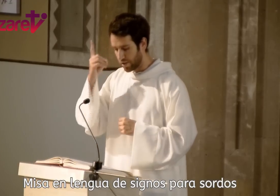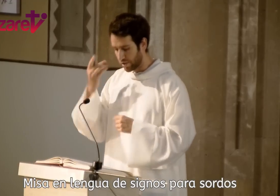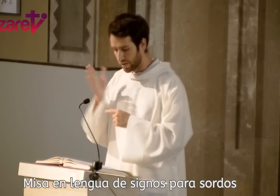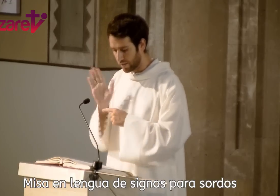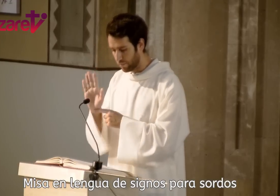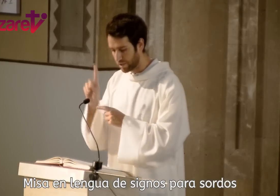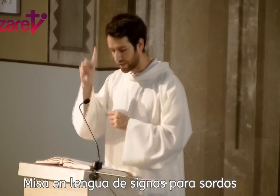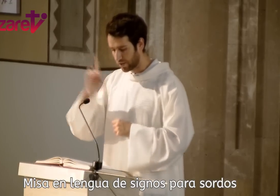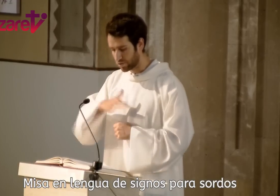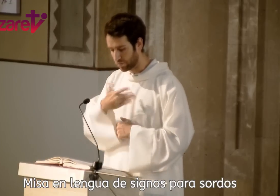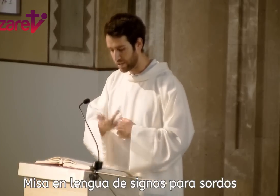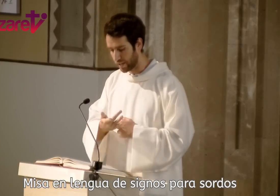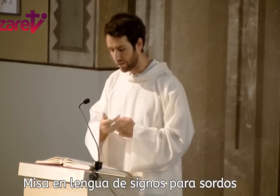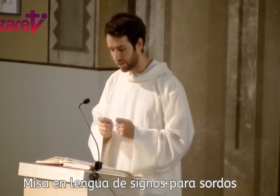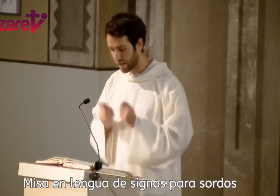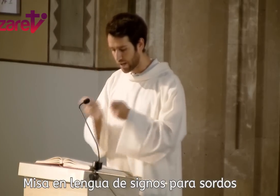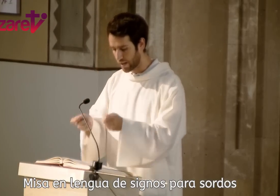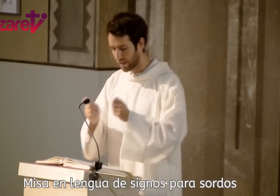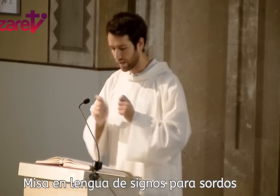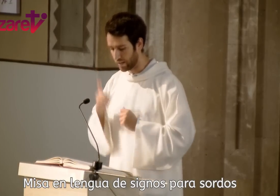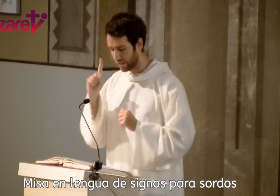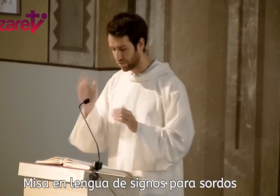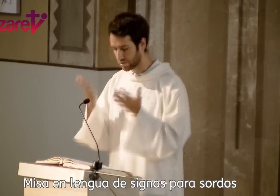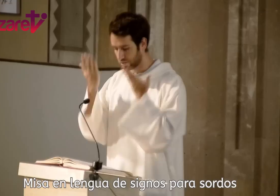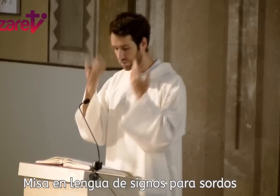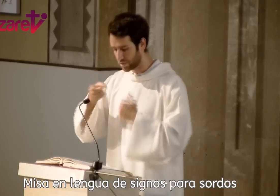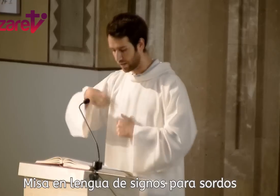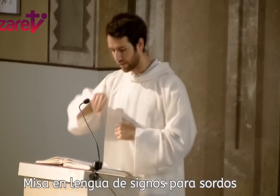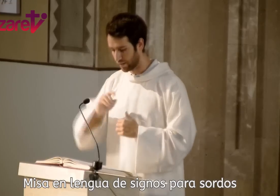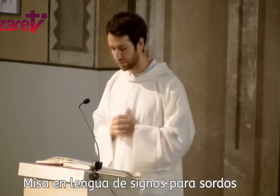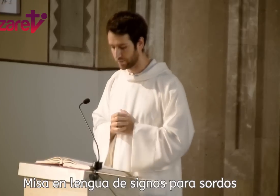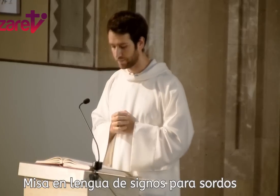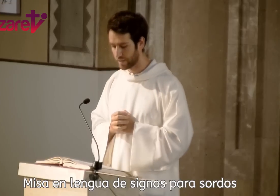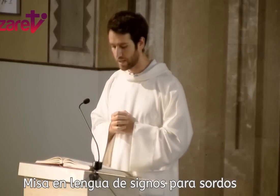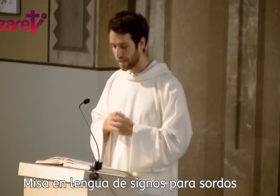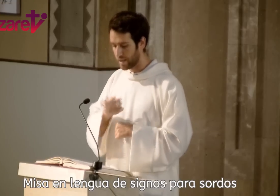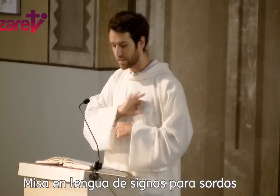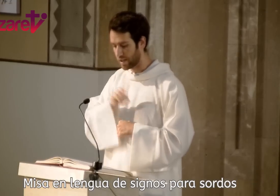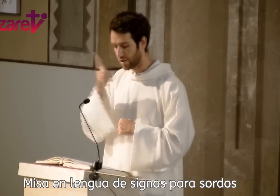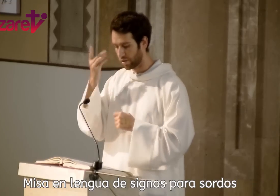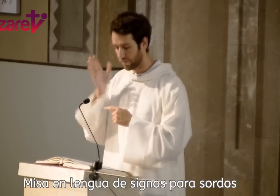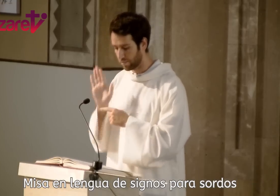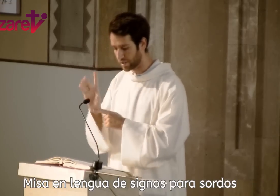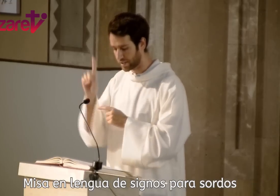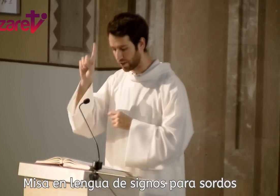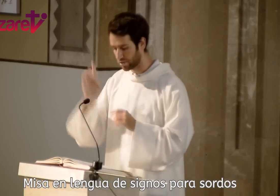Señor, muéstranos tu misericordia y danos tu salvación. Señor, muéstranos